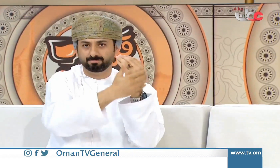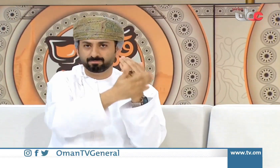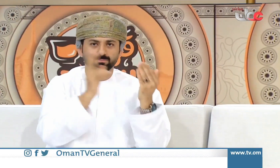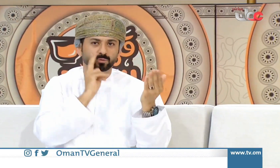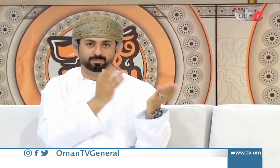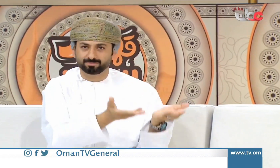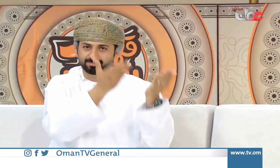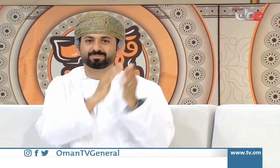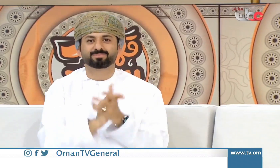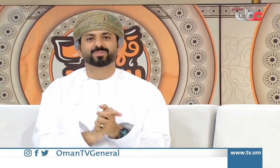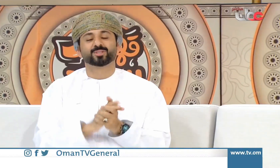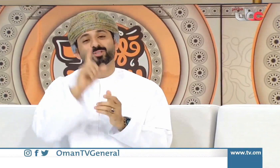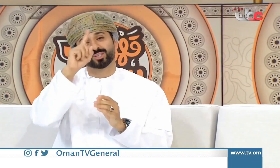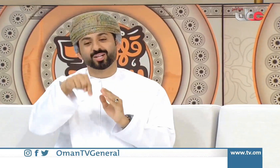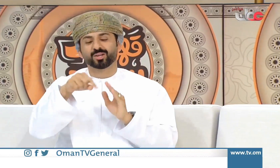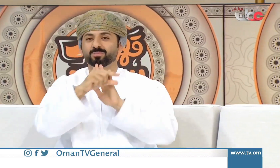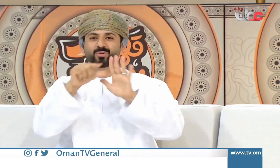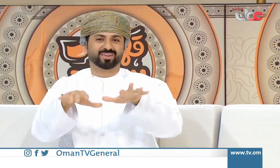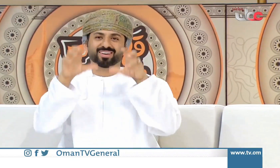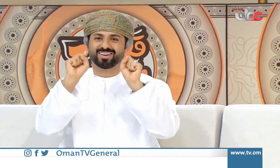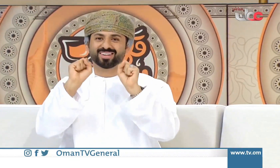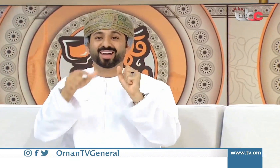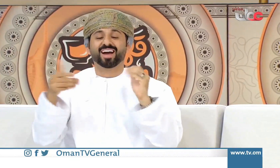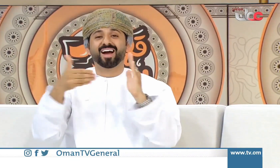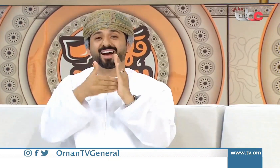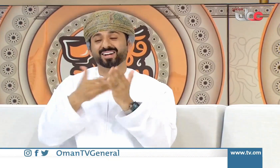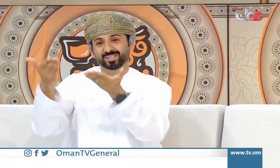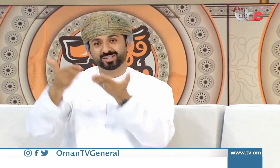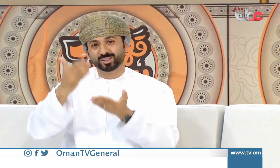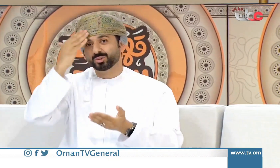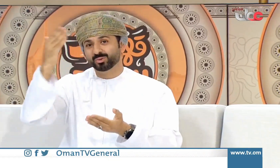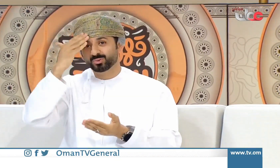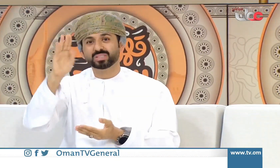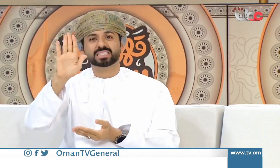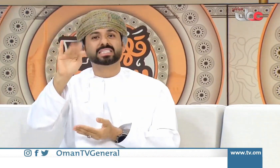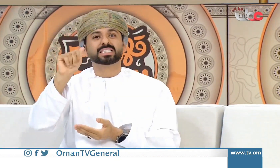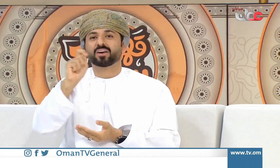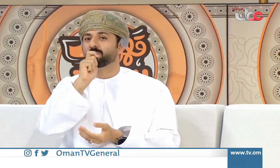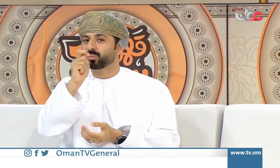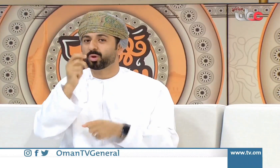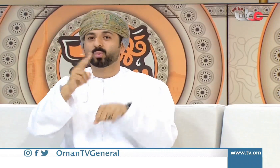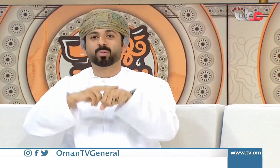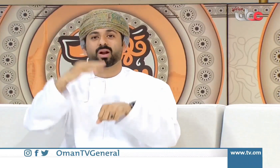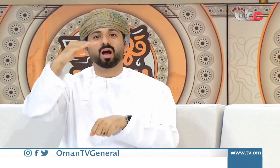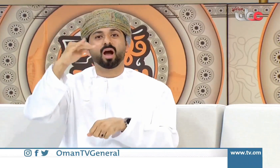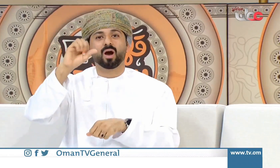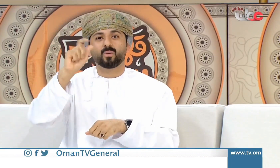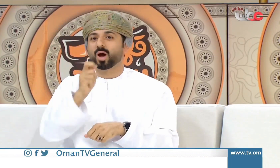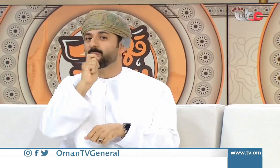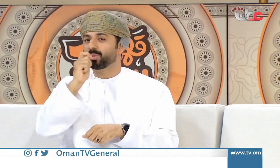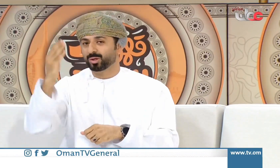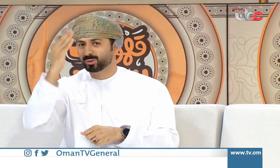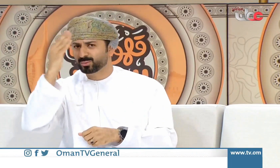وأيضا رعاية أكثر وتميز أكثر في الملتقيات القادمة. في نهاية حلقتنا اليوم نشكر